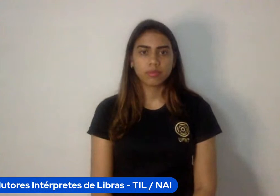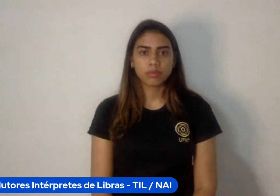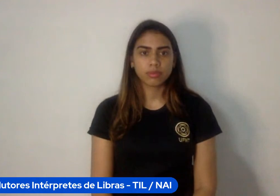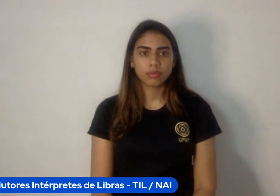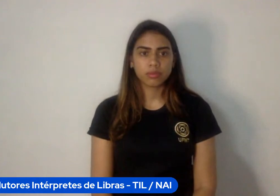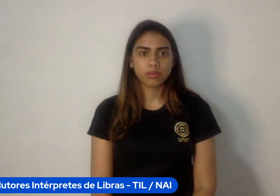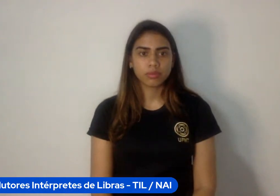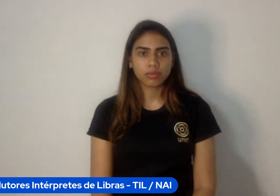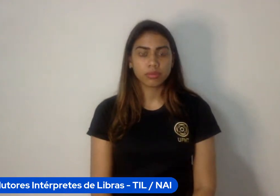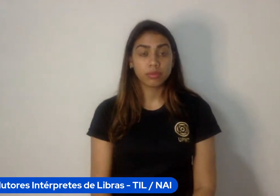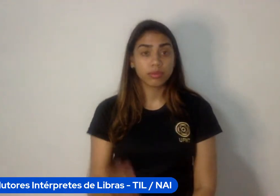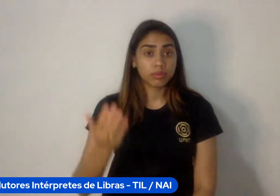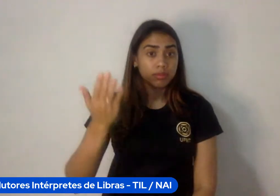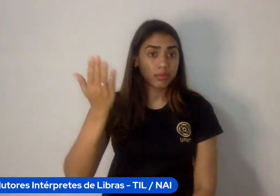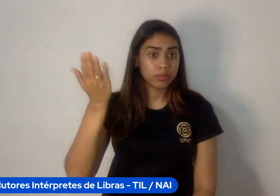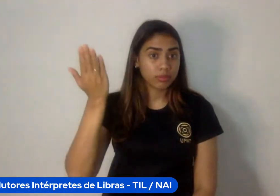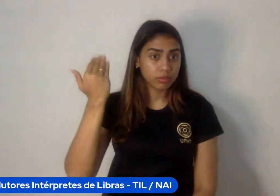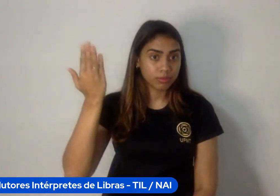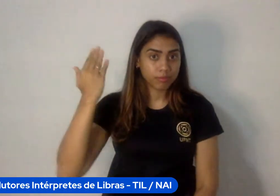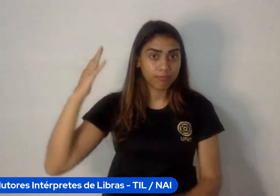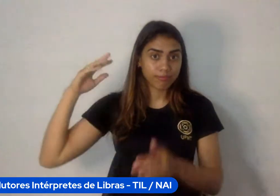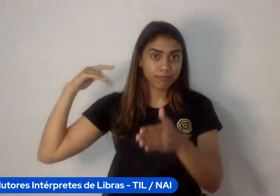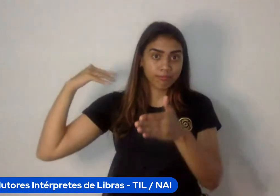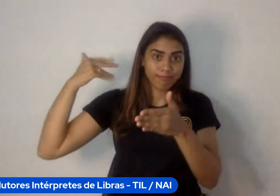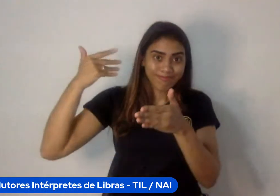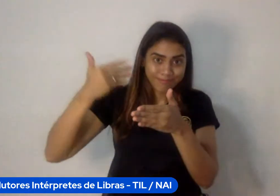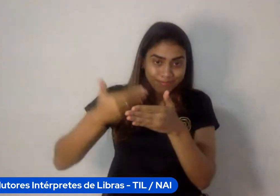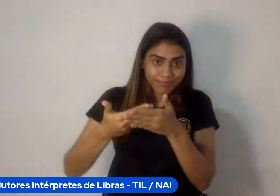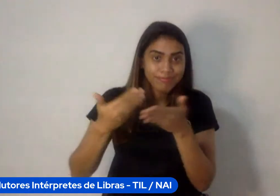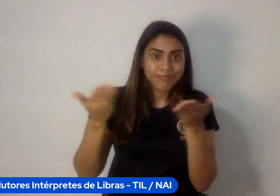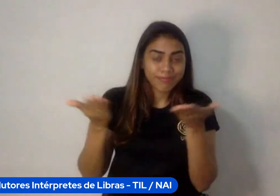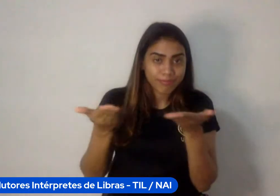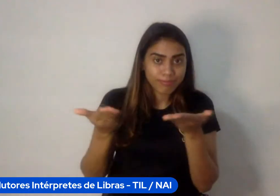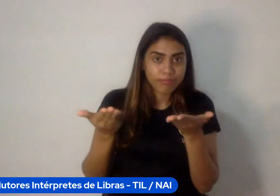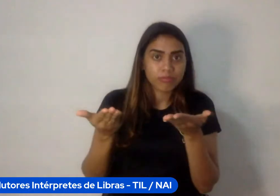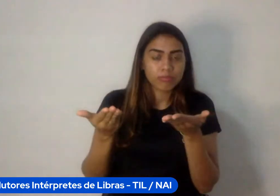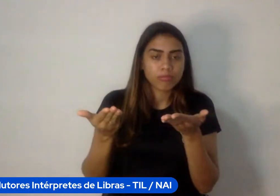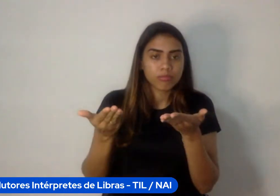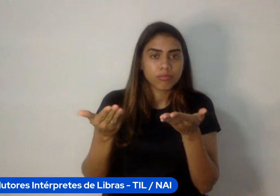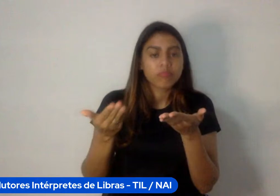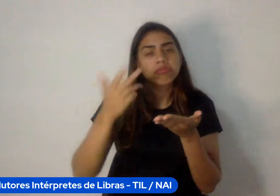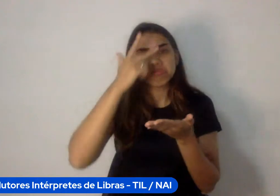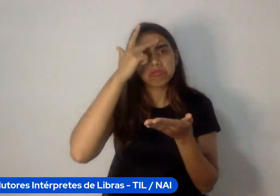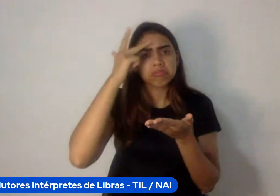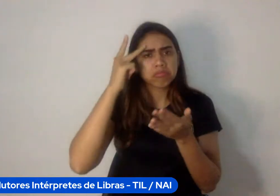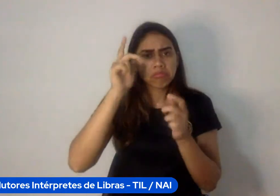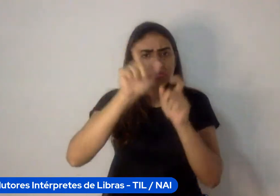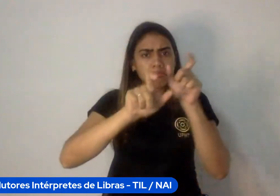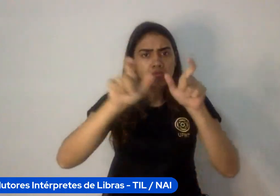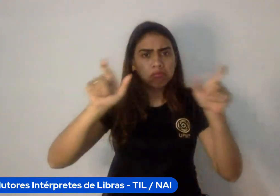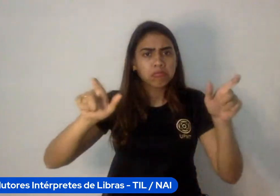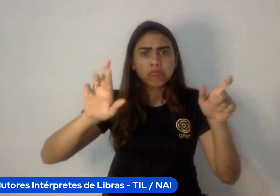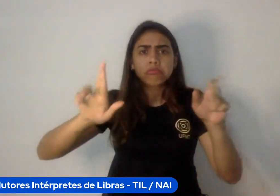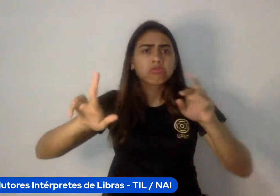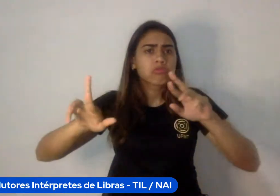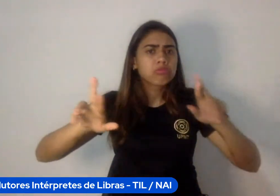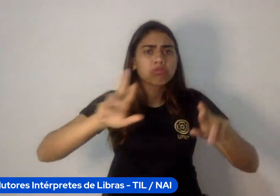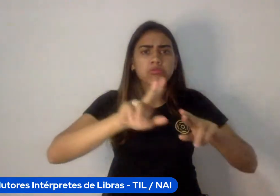Pessoas diferentes, então as pessoas têm que se acostumar. O sábio é bastante sociável, ele está na